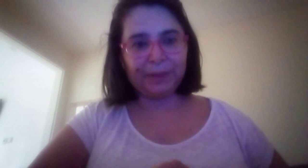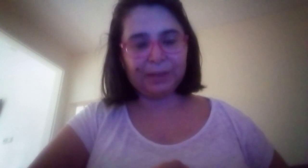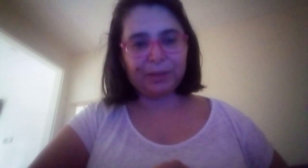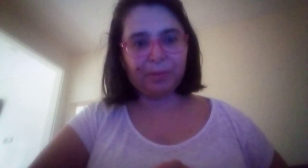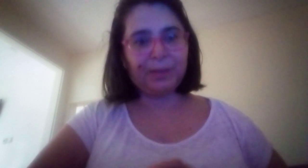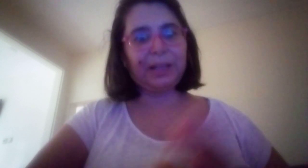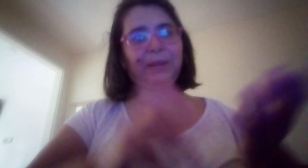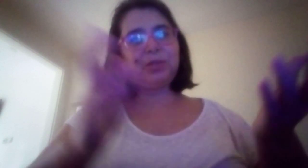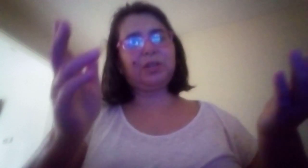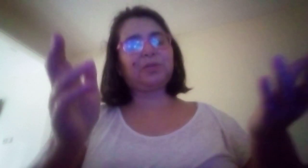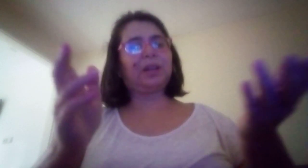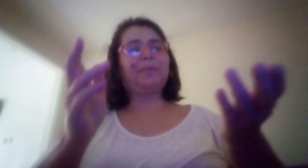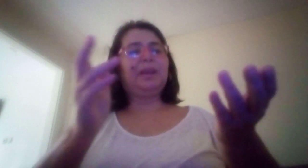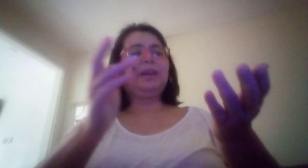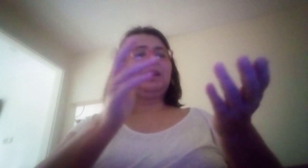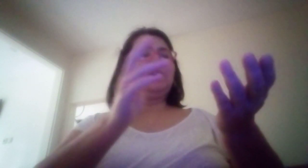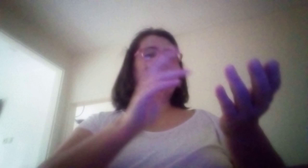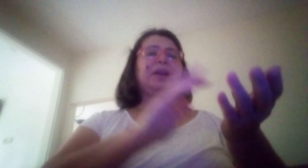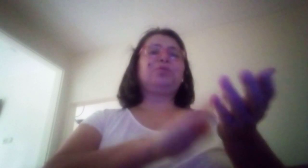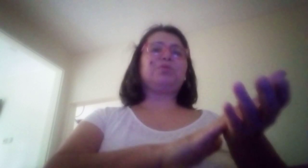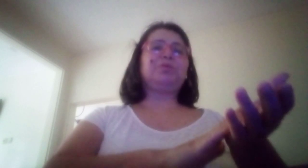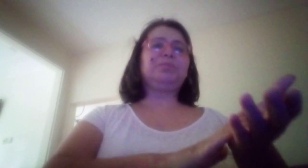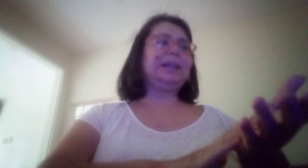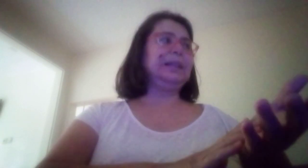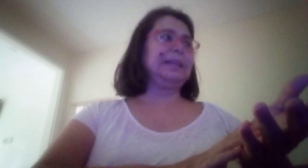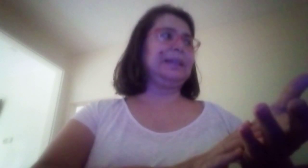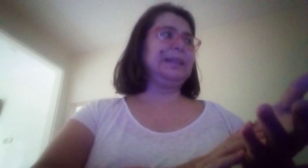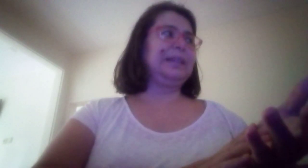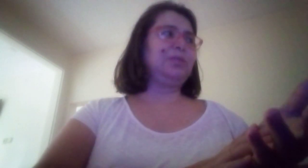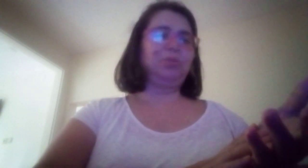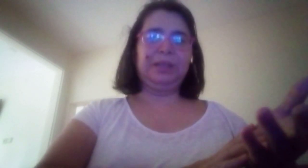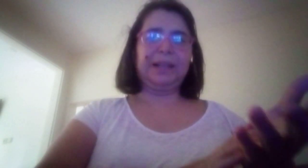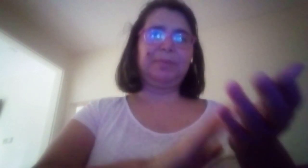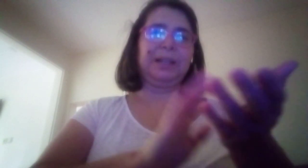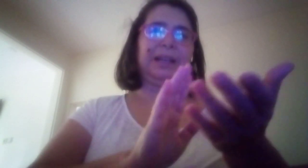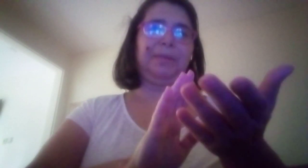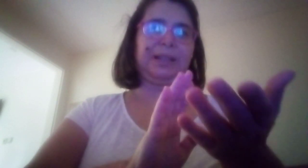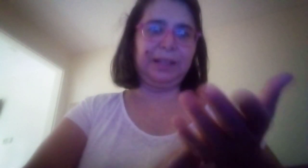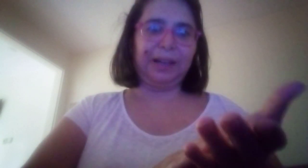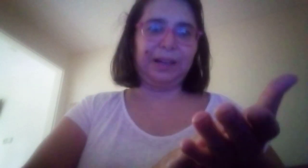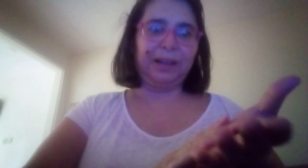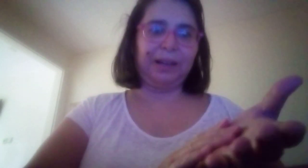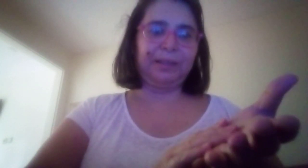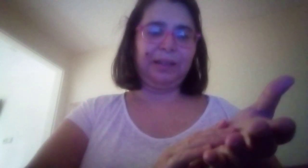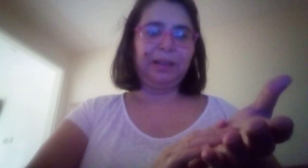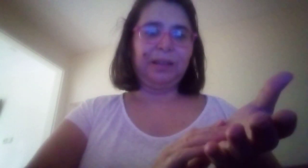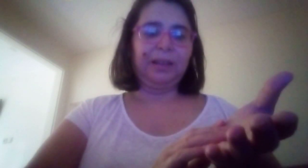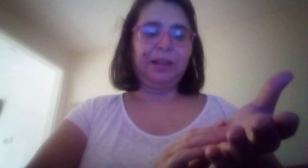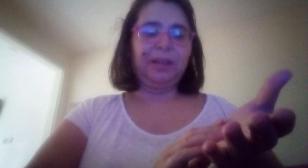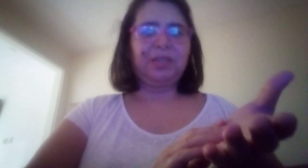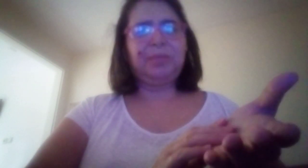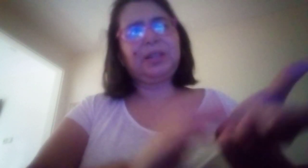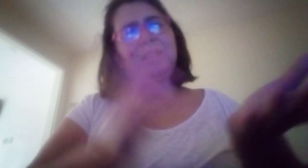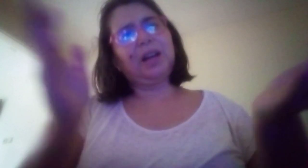anlatabiliyorum Mesela ben şöyle söyleyeyim Ben Çocukluğumda e düğünlerde bana elime kına yakarlardı şimdi kına yakmayı